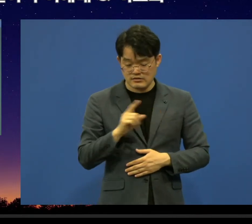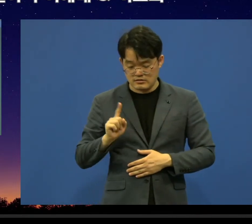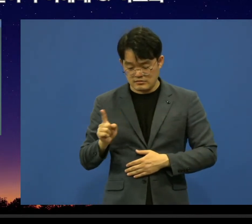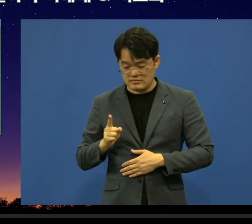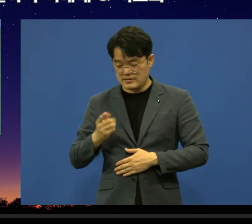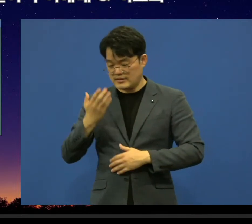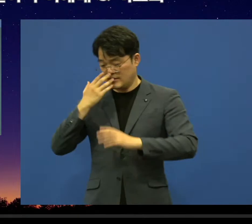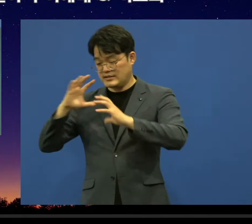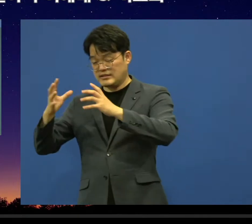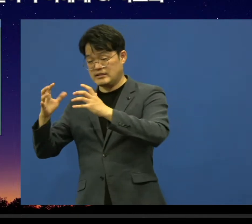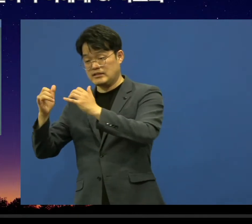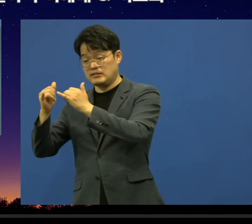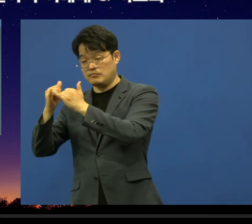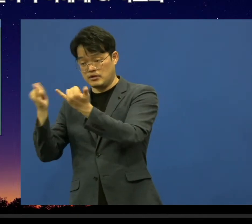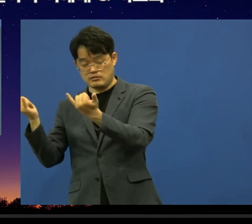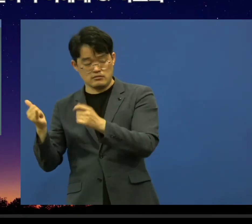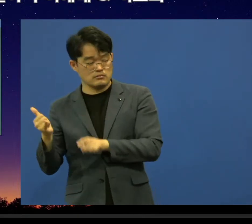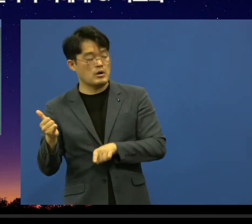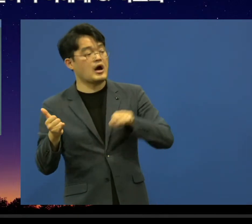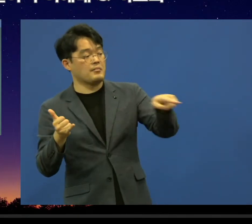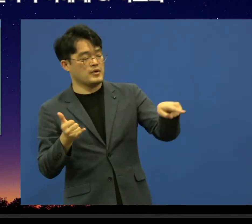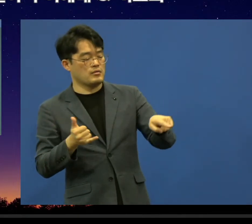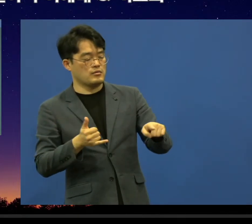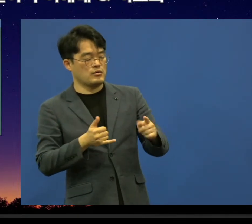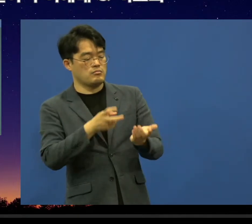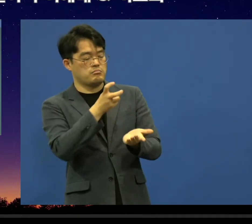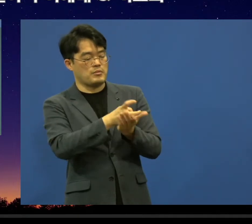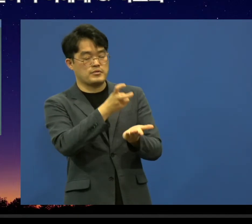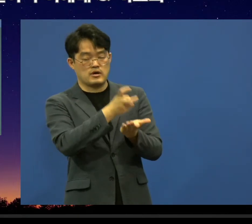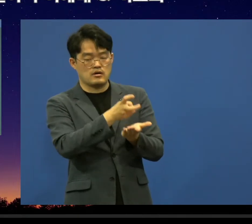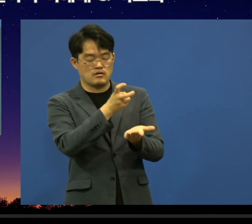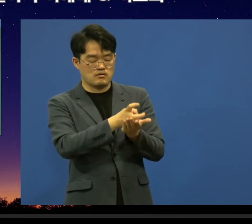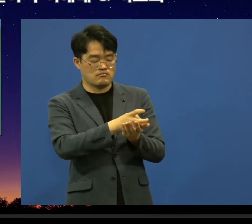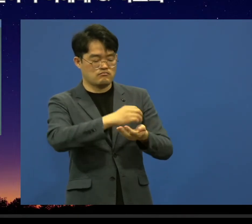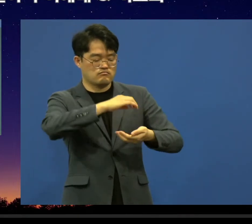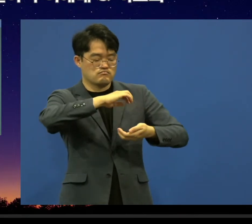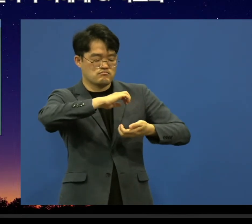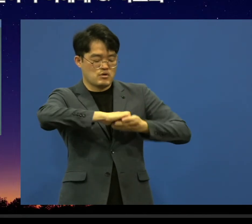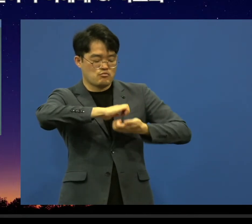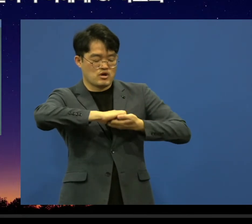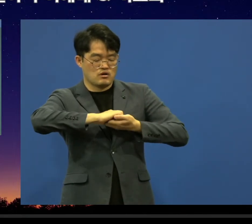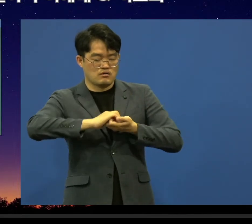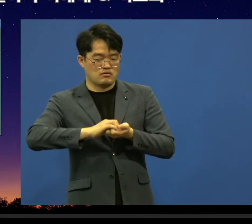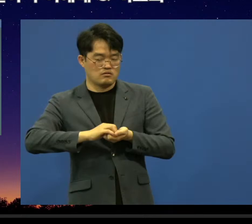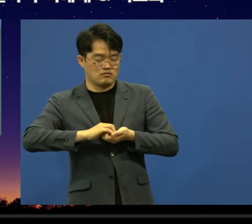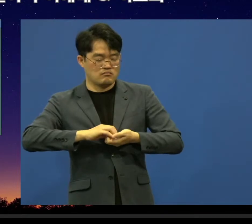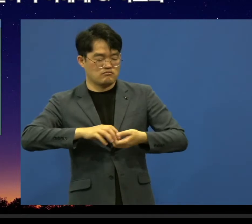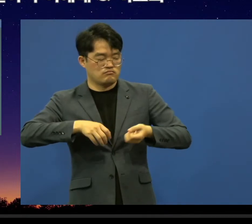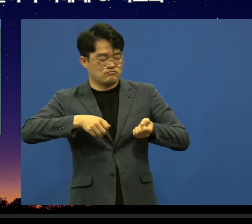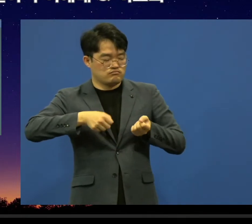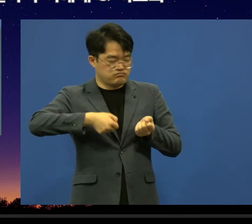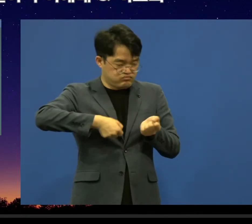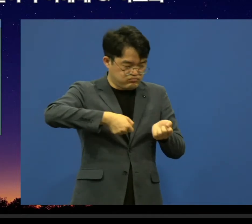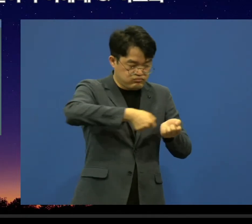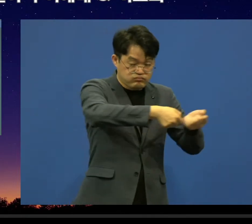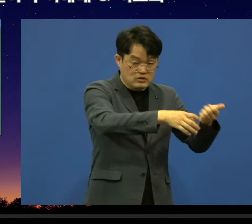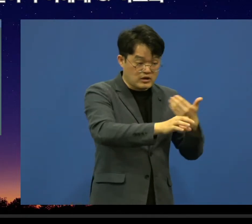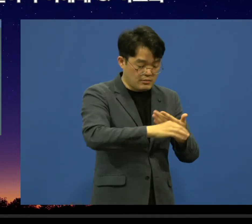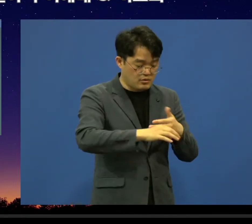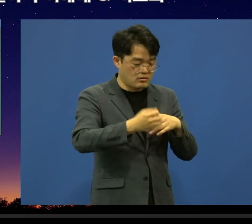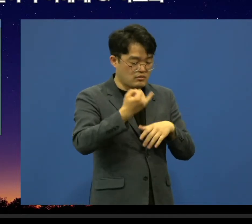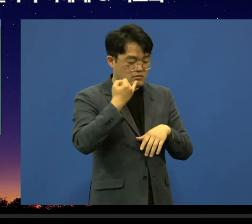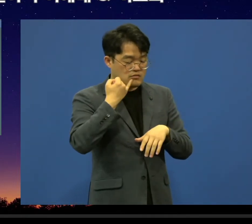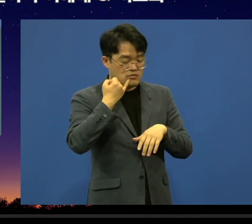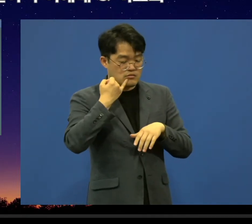멀리서 걸어오는 게 여러분 전부였어요. 한 걸음 한 걸음 걸어가는 게 전부였습니다. 백성은 여호와 사명을 받았지만